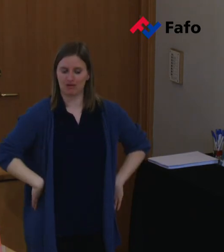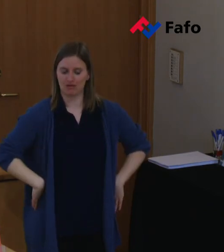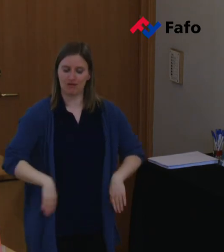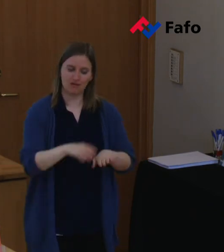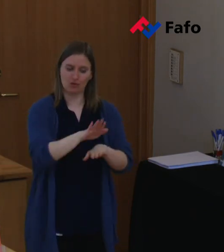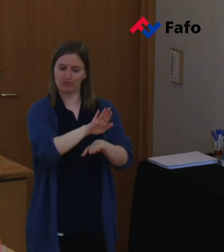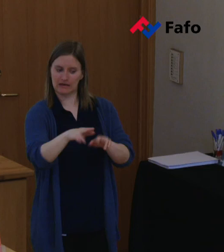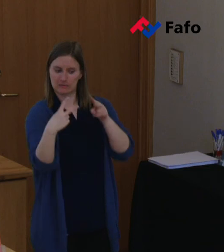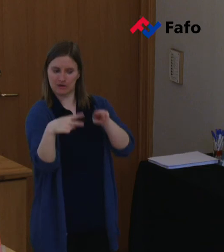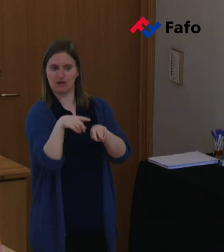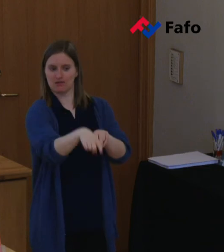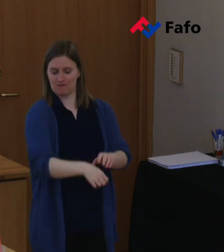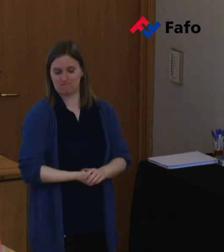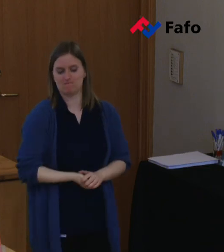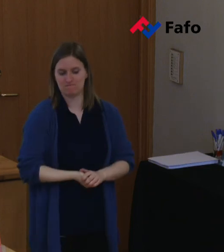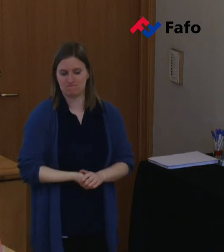få deres perspektiv.